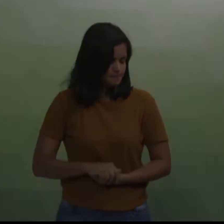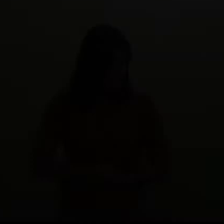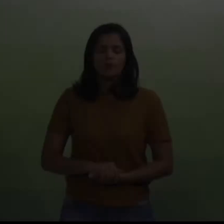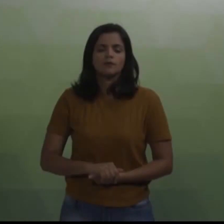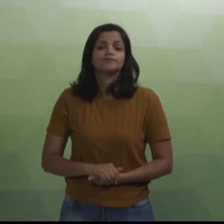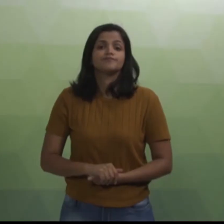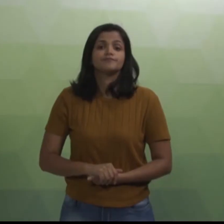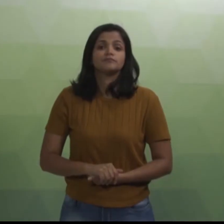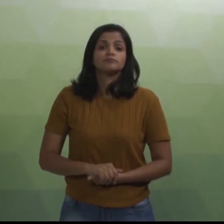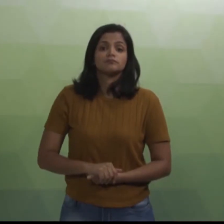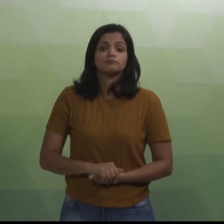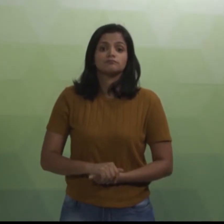mais adiante.